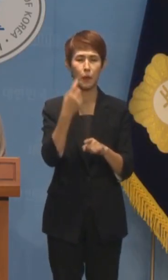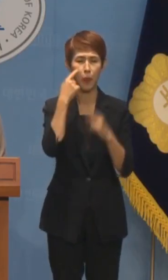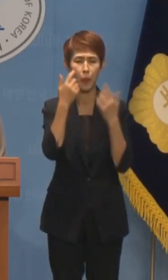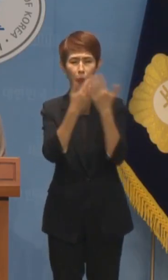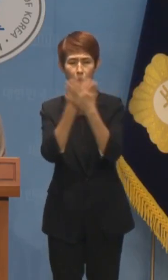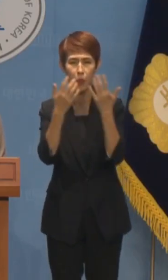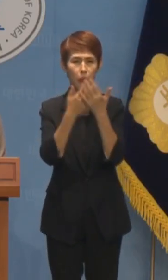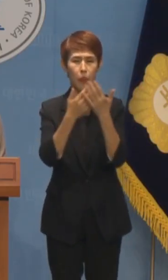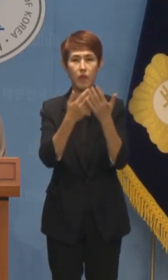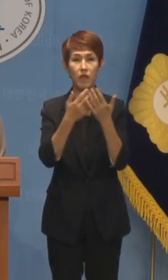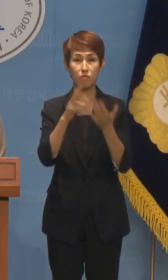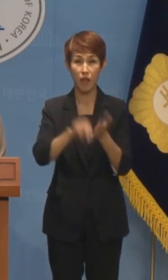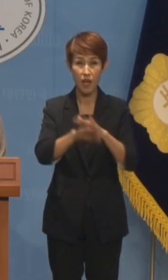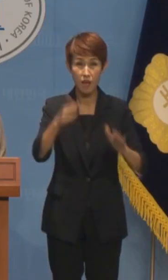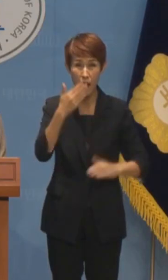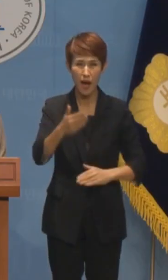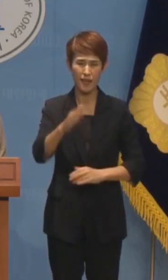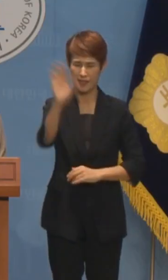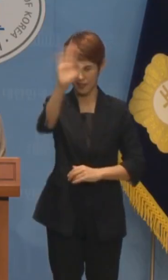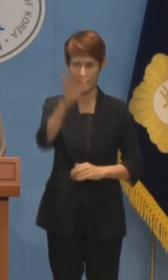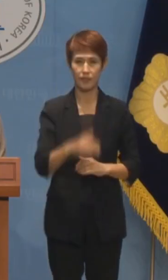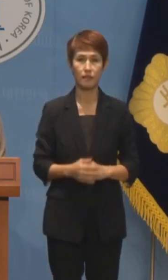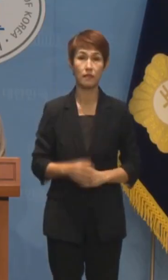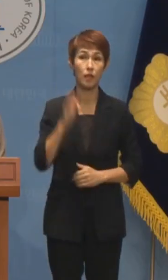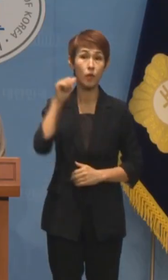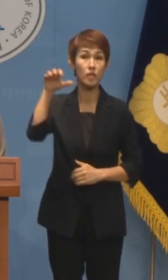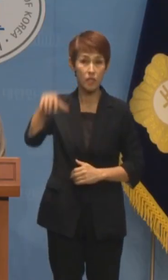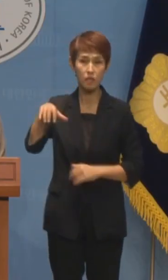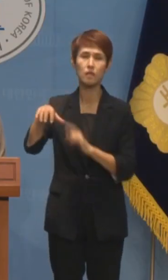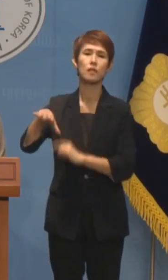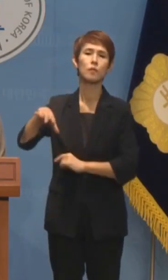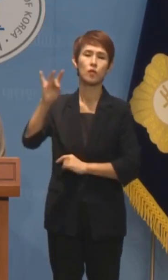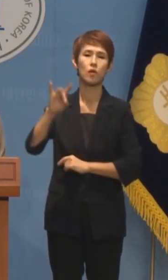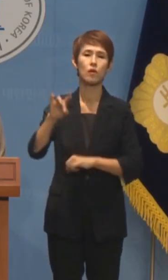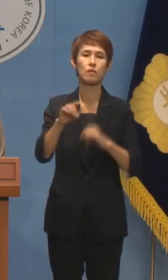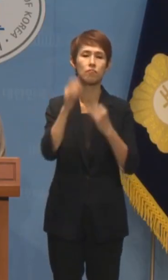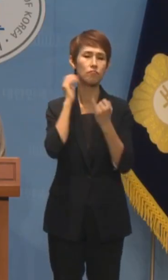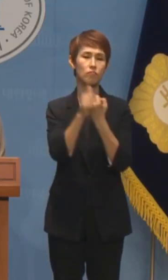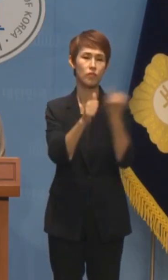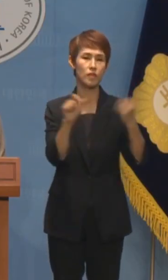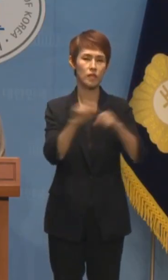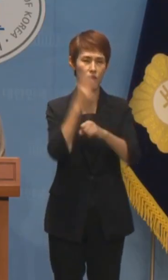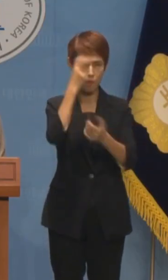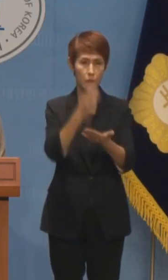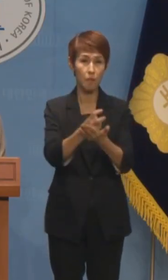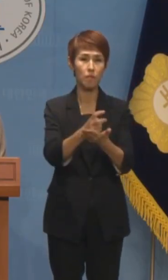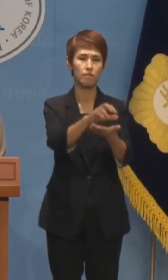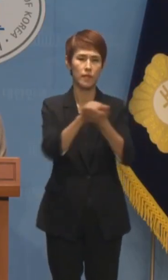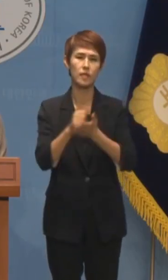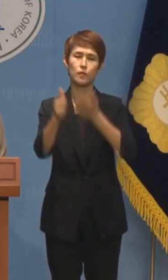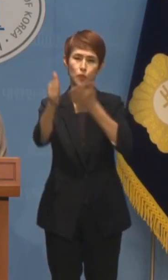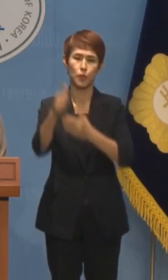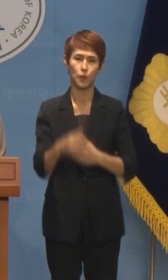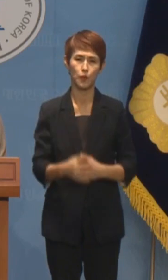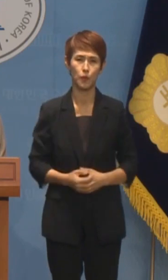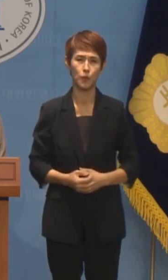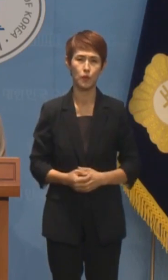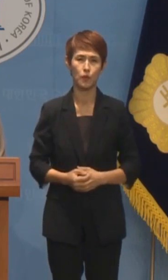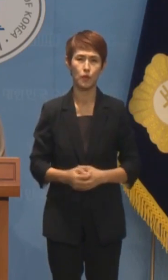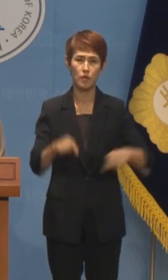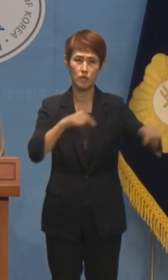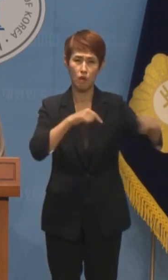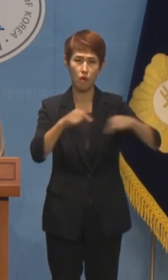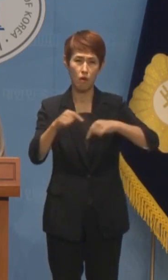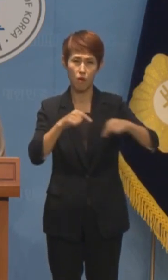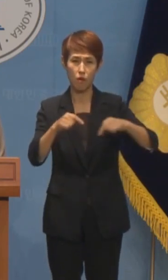벗어나십시오. 이젠 대통령실이 먼저 김건희 특검법을 전격 수용해야 합니다. 정권 몰락의 참극을